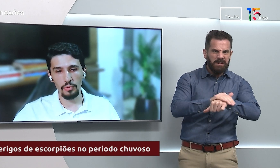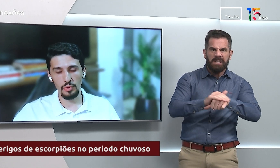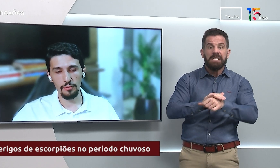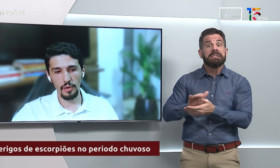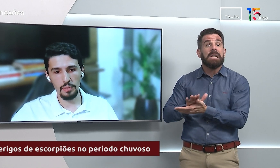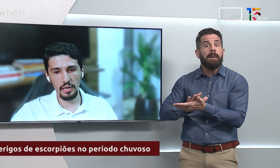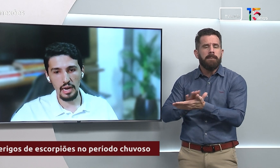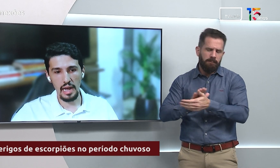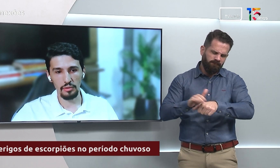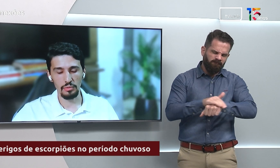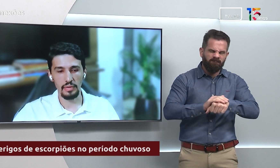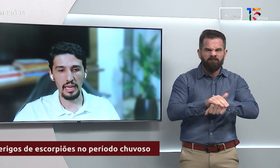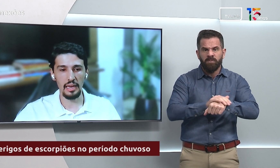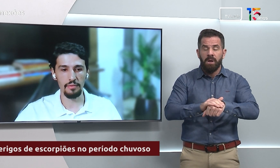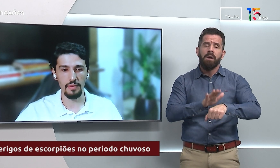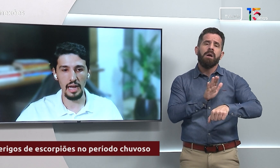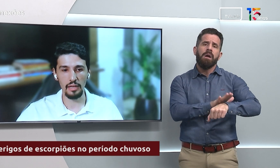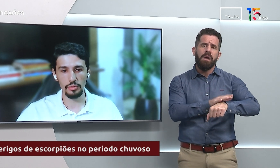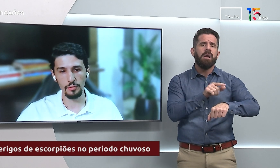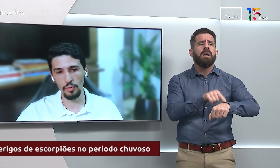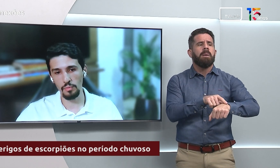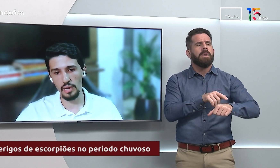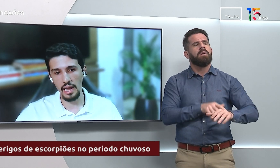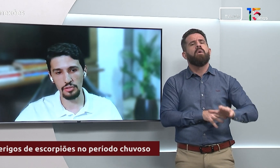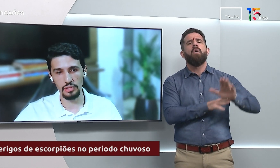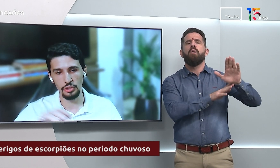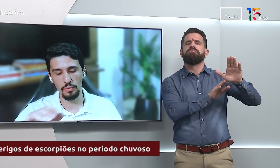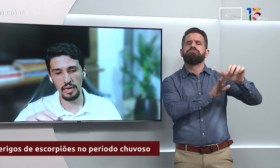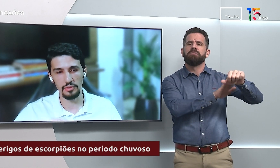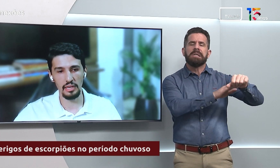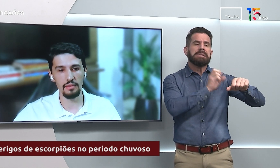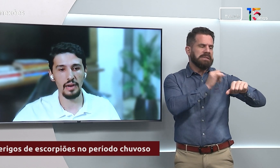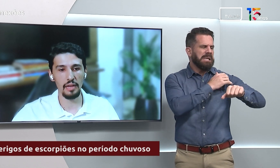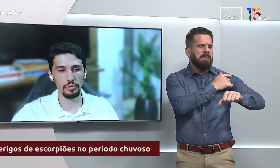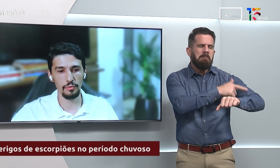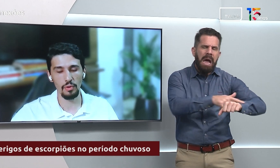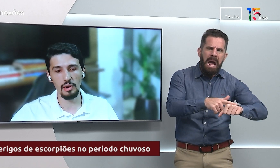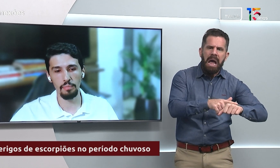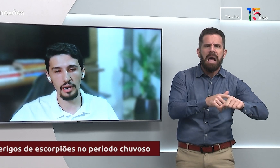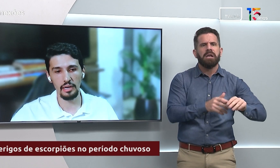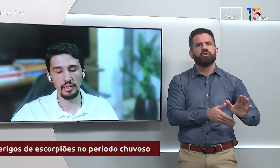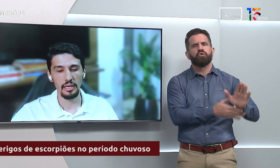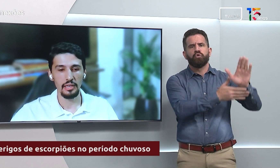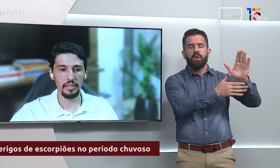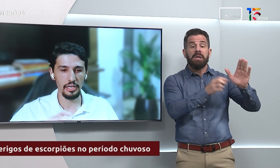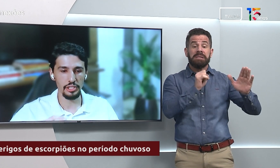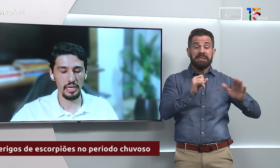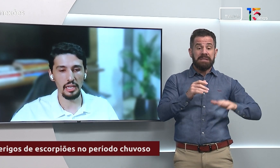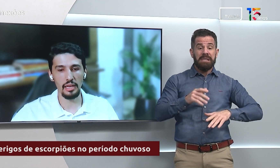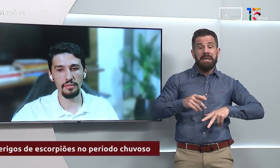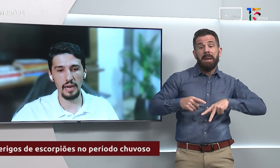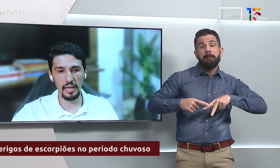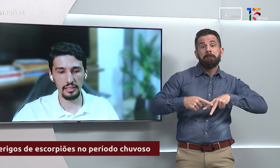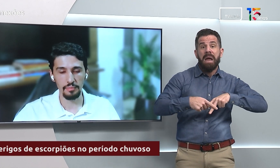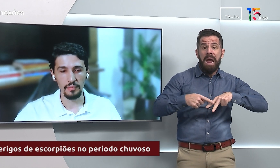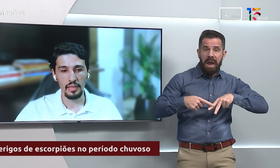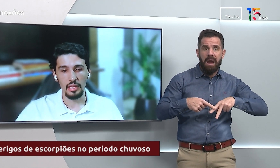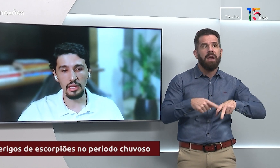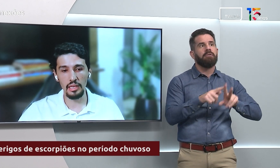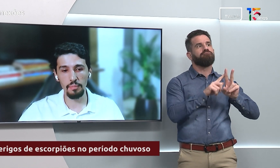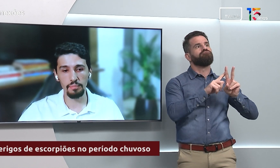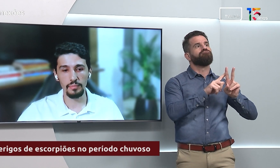o membro que foi picado elevado, se for um braço, deixe o braço elevado, se for uma perna, deixe ela